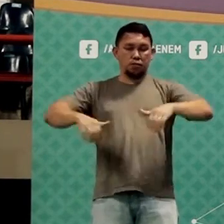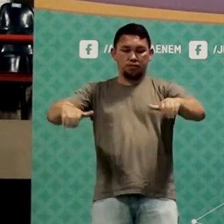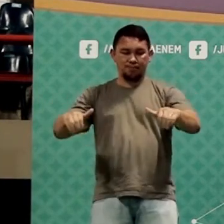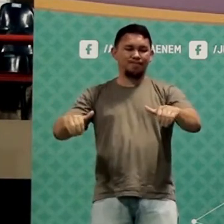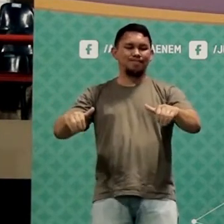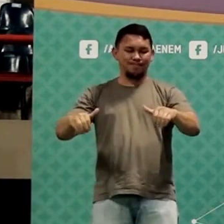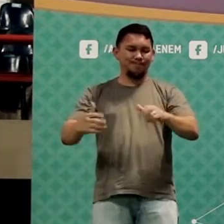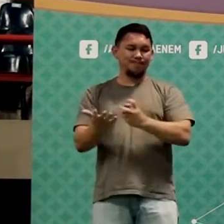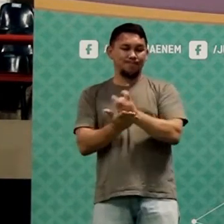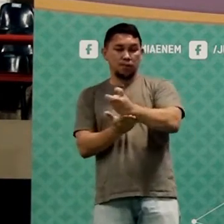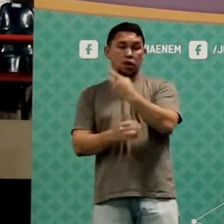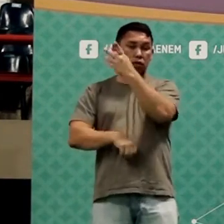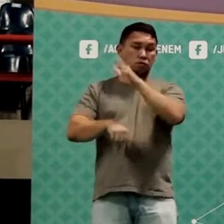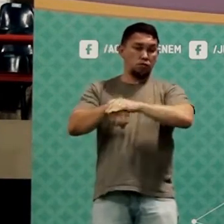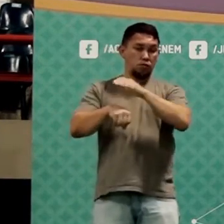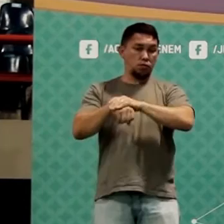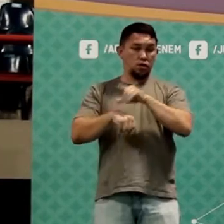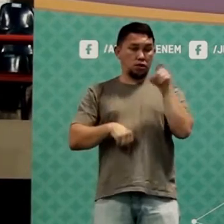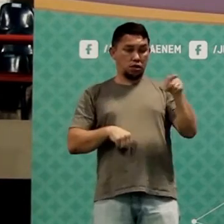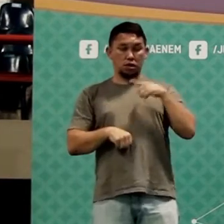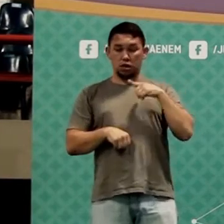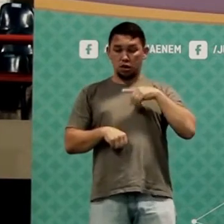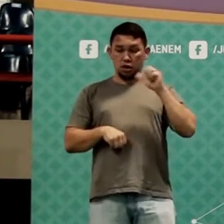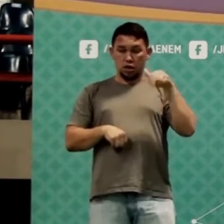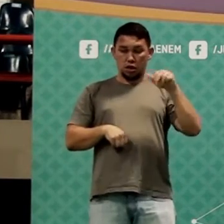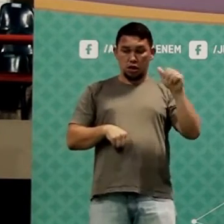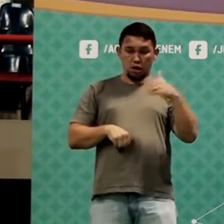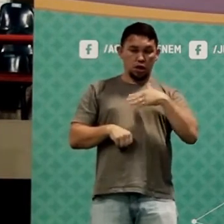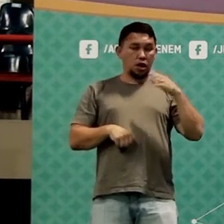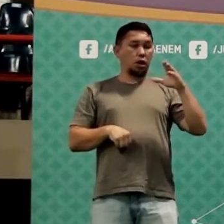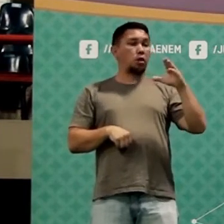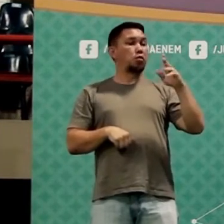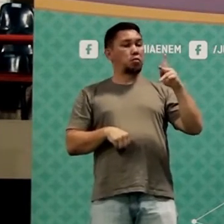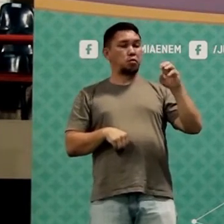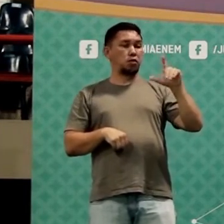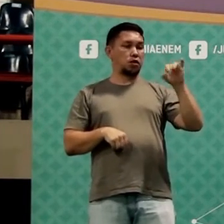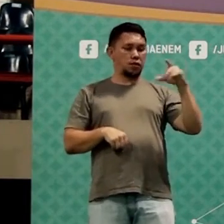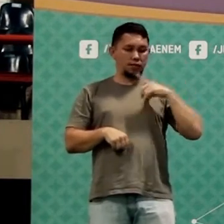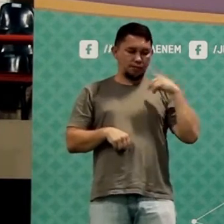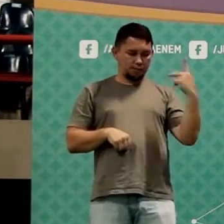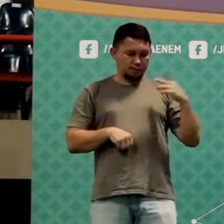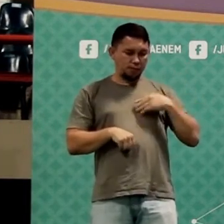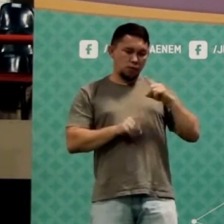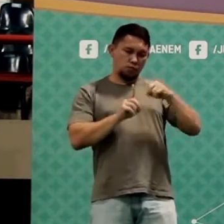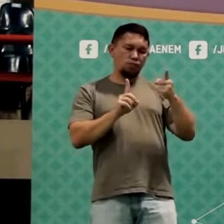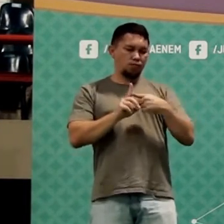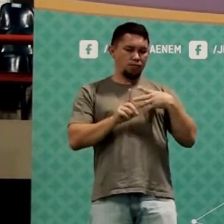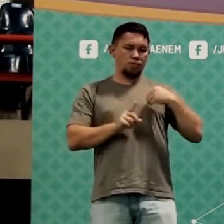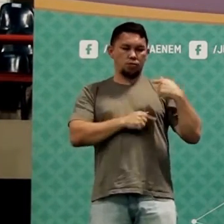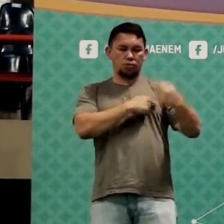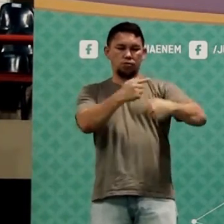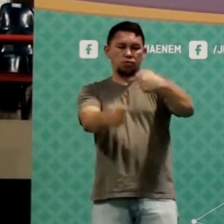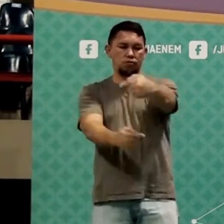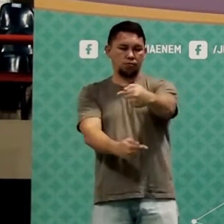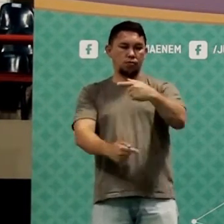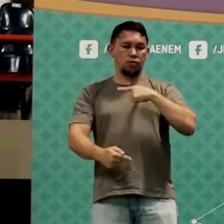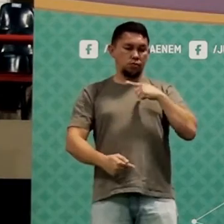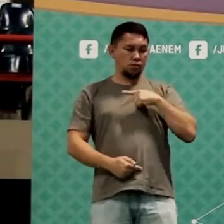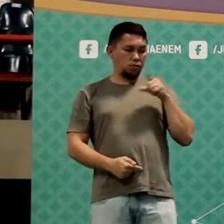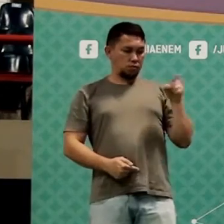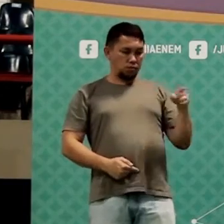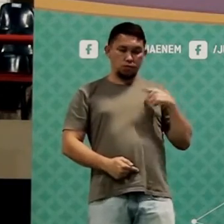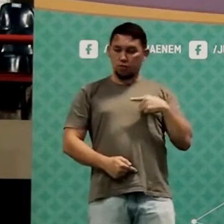Tá. Para ele, a Ana Bolena tem uma utilidade: garantir ele no poder. Para ela, o rei